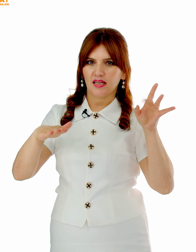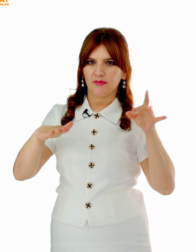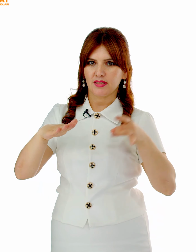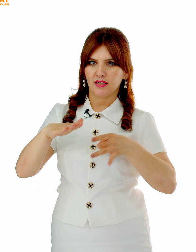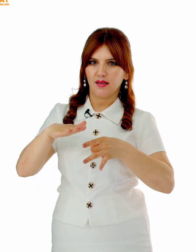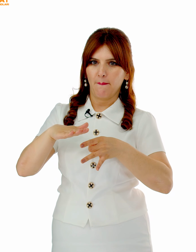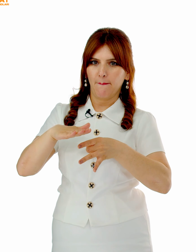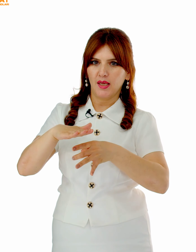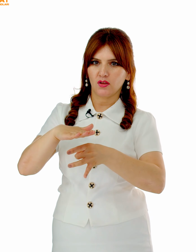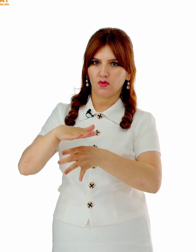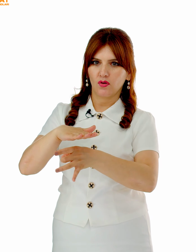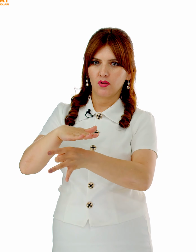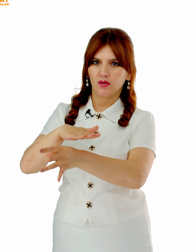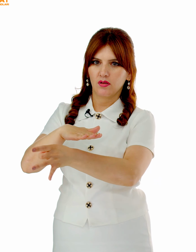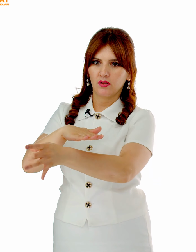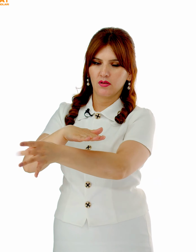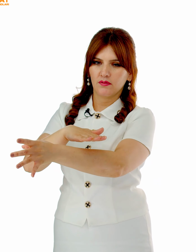chertamiz. Metro.